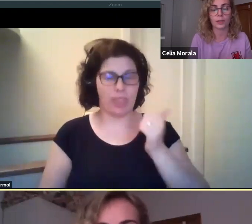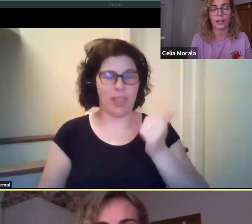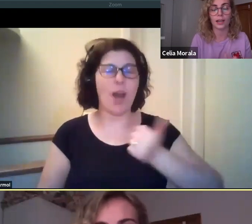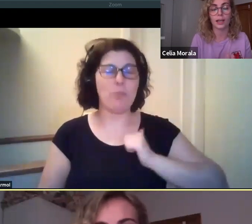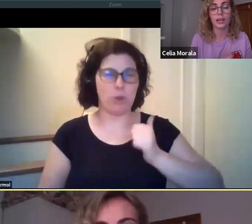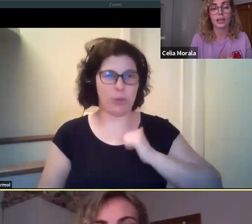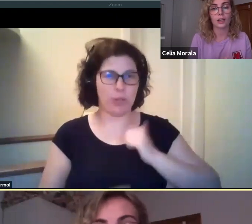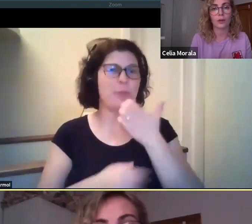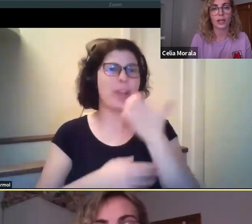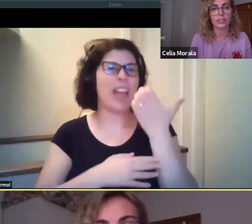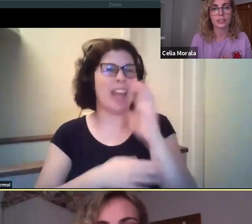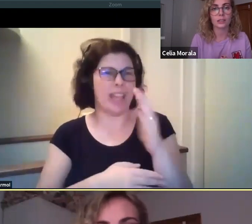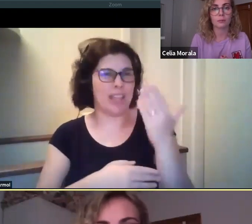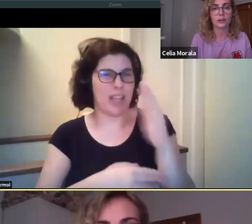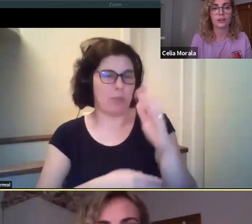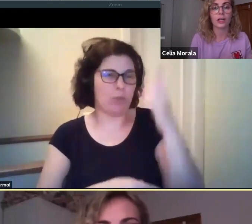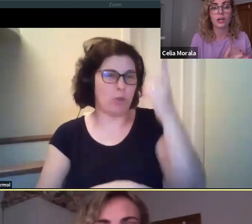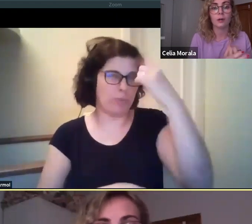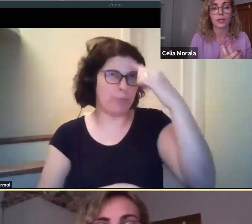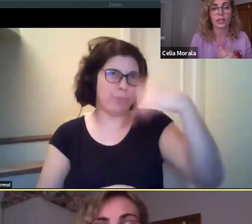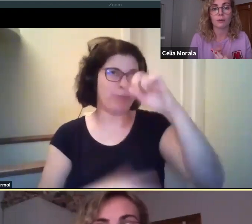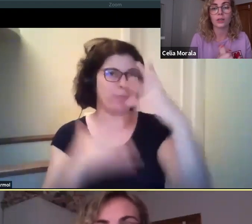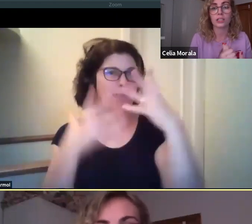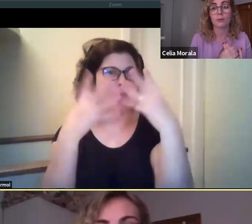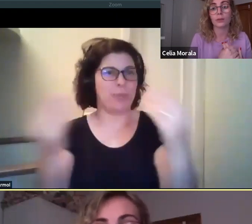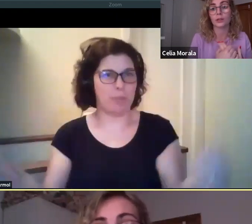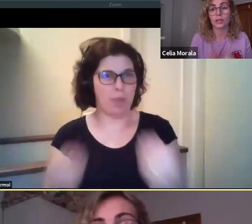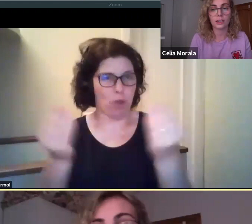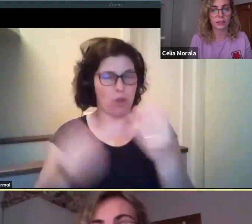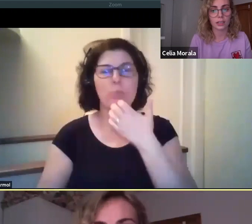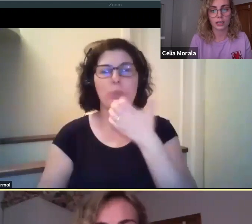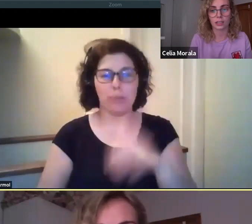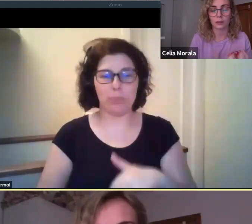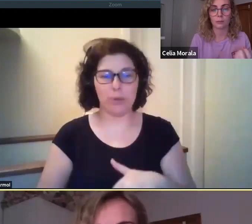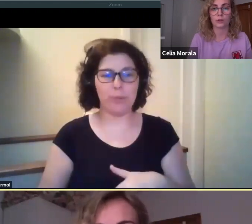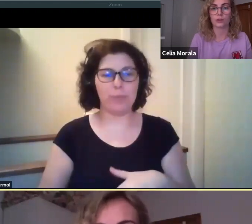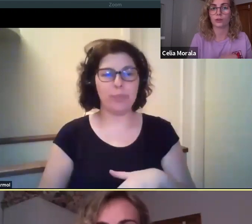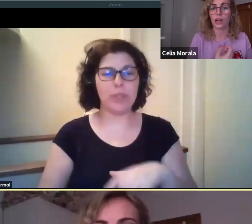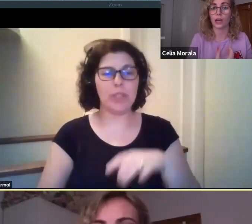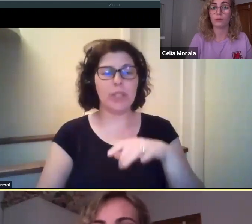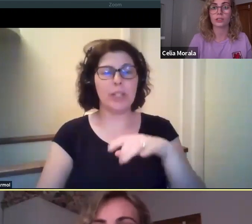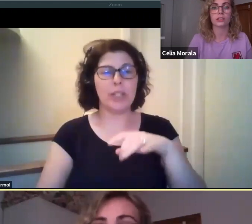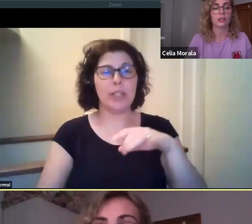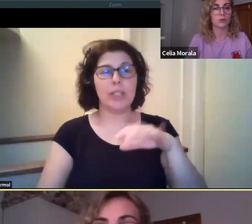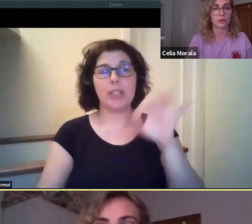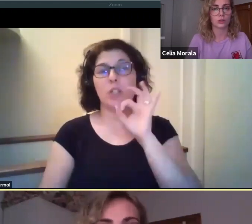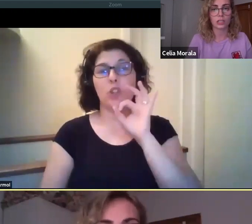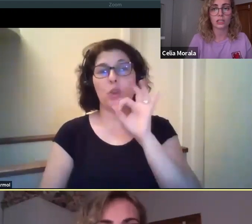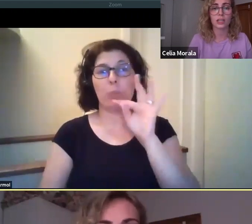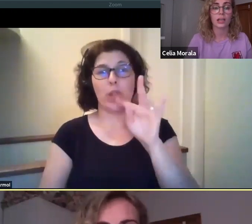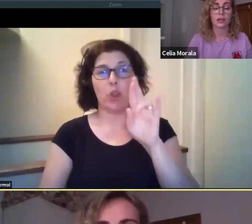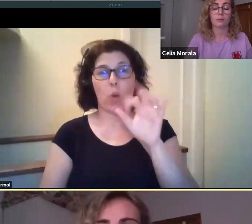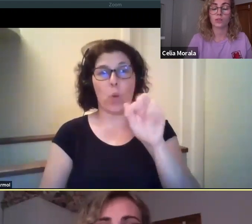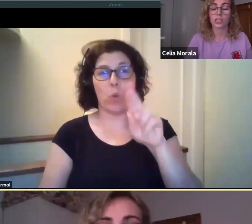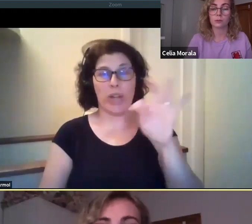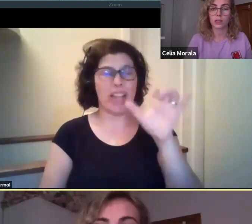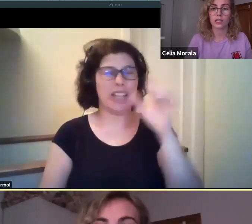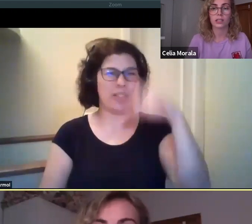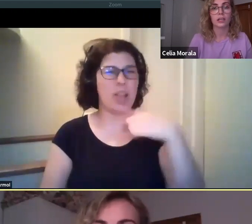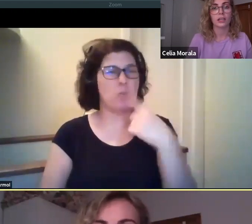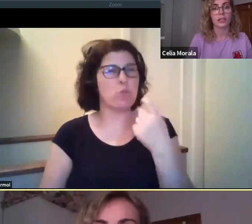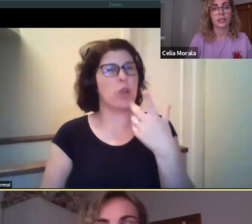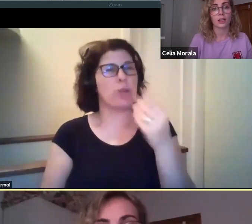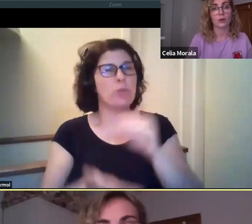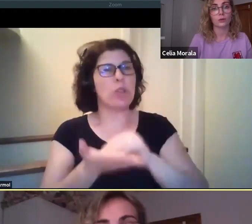ejemplos para que lo podáis entender mejor. Por ejemplo, el síndrome de Tourette, que bueno, son alumnos que tienen muchos tics, que muchas